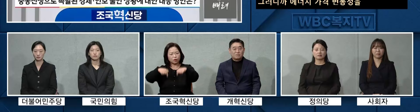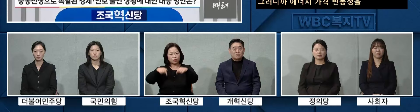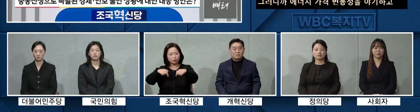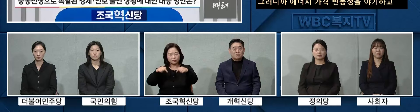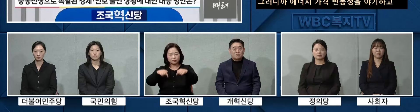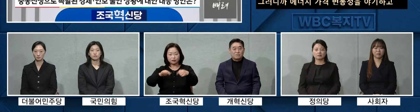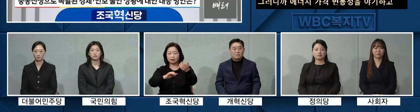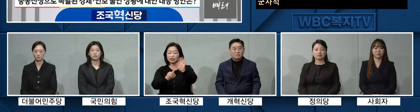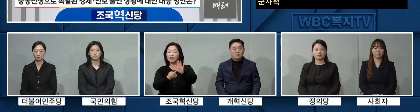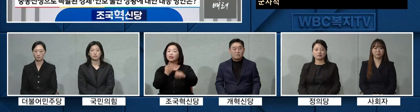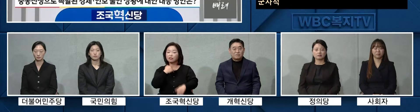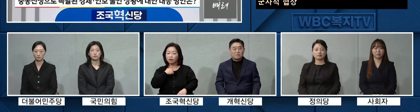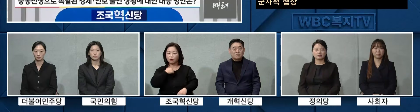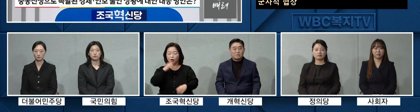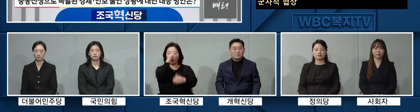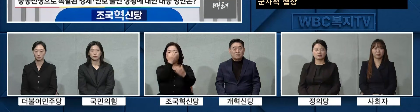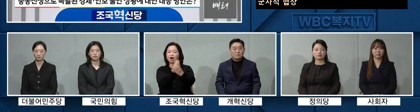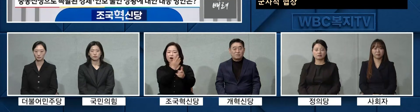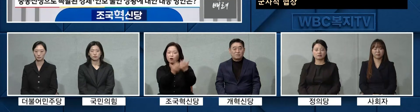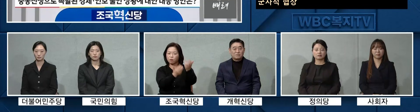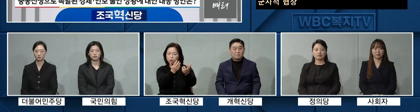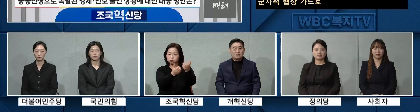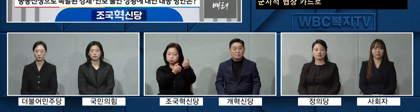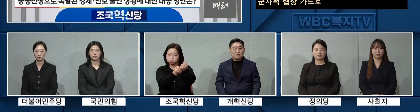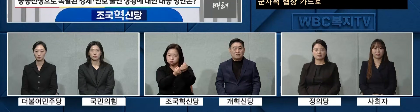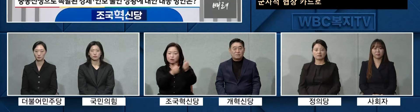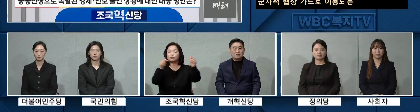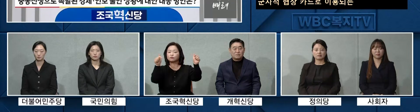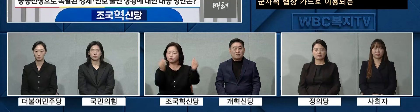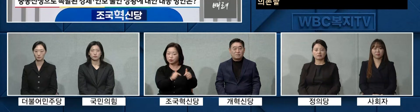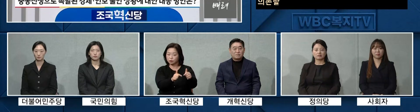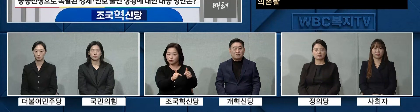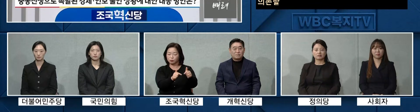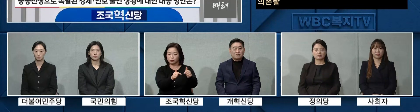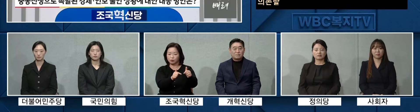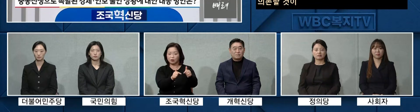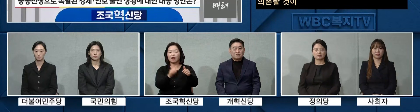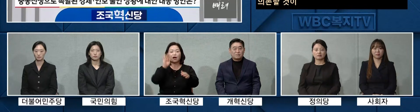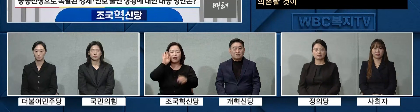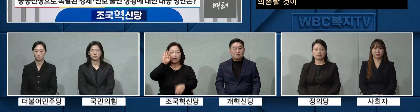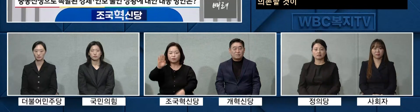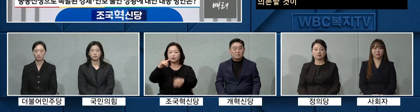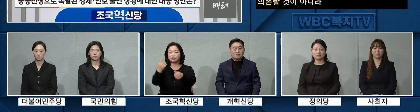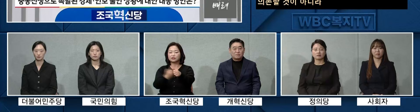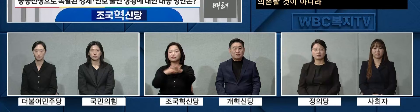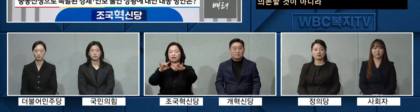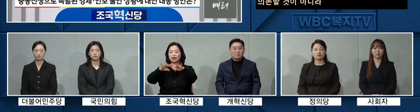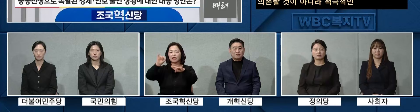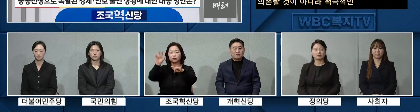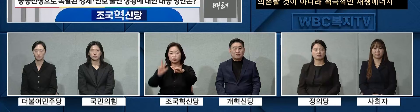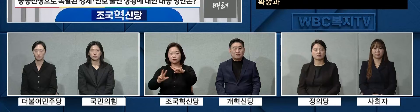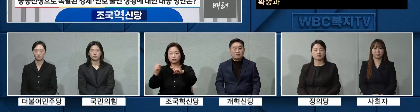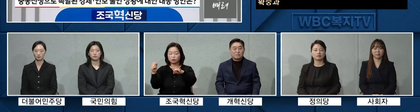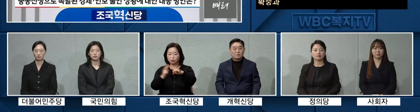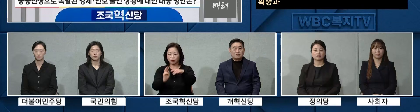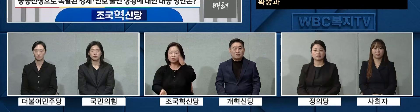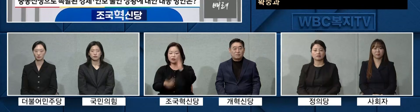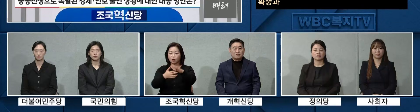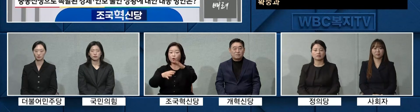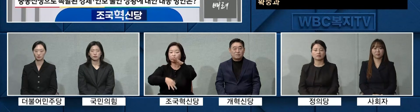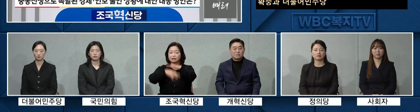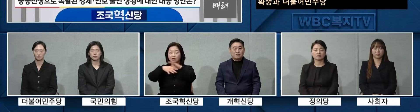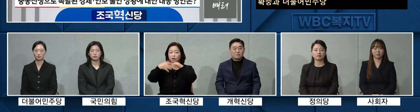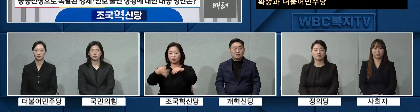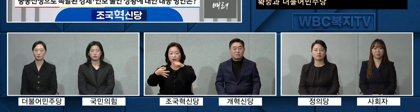이용되는 화석 연료에 의존할 것이 아니라 적극적인 재생에너지 확충과 더불어 최고가격 상한제와